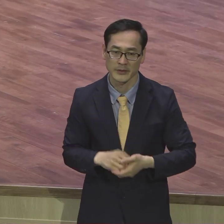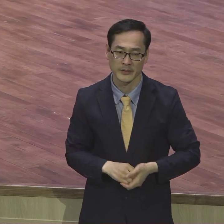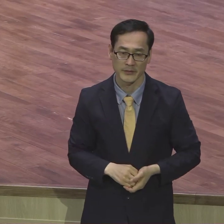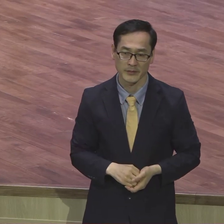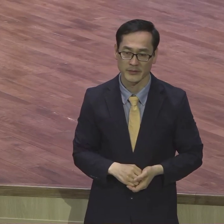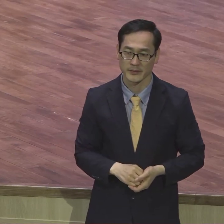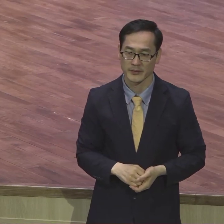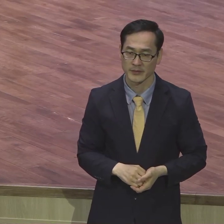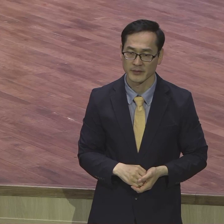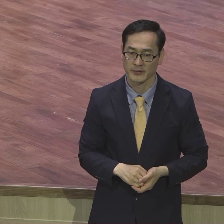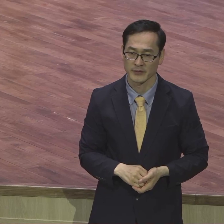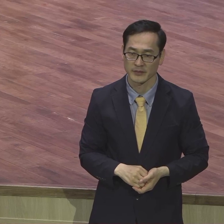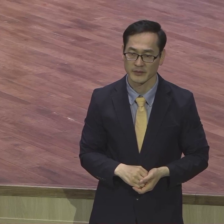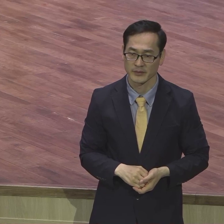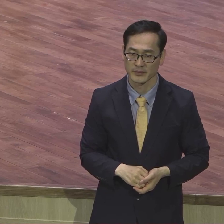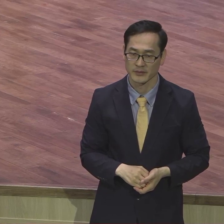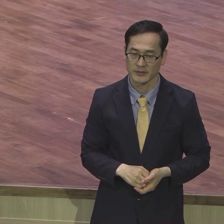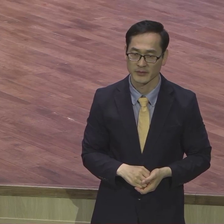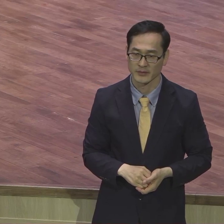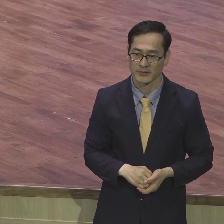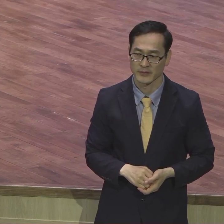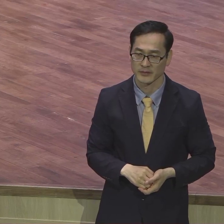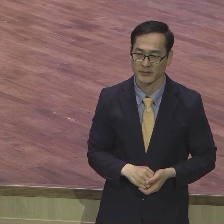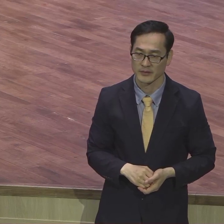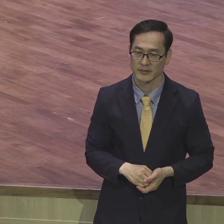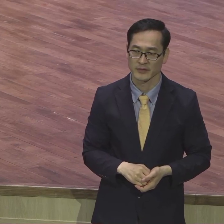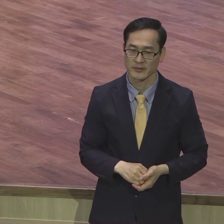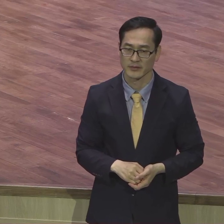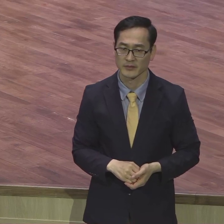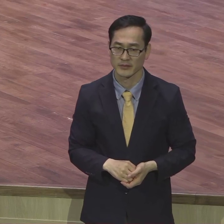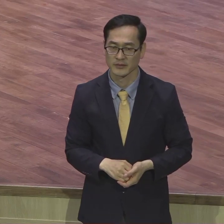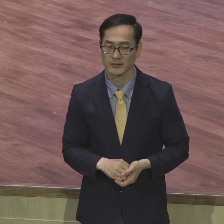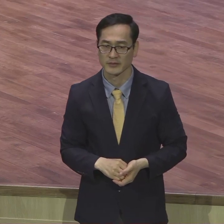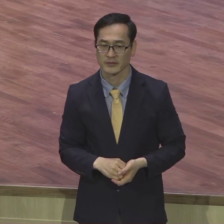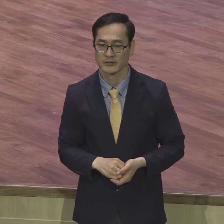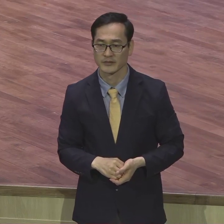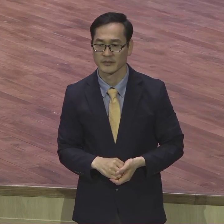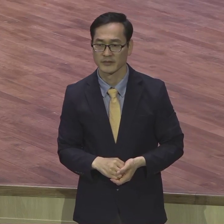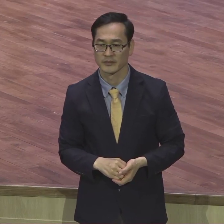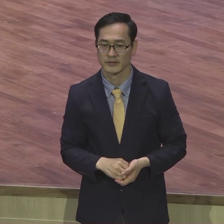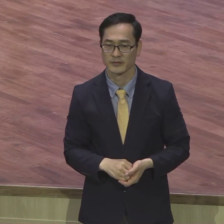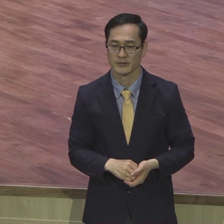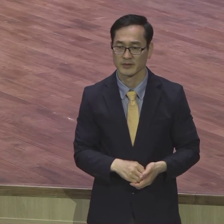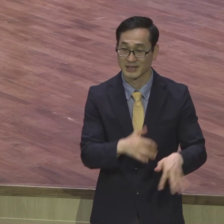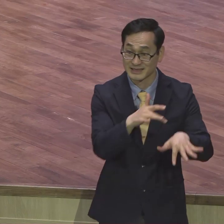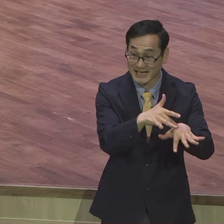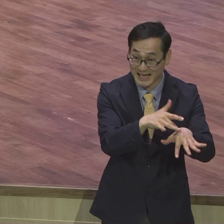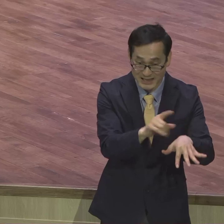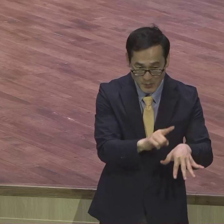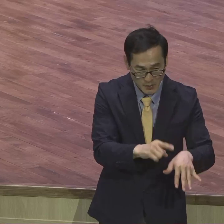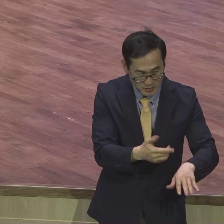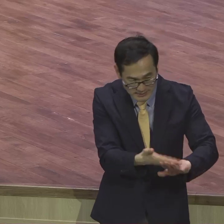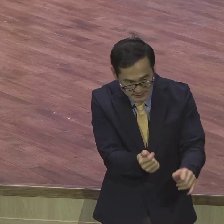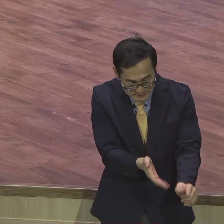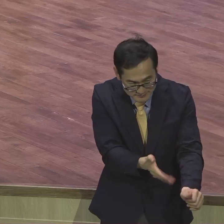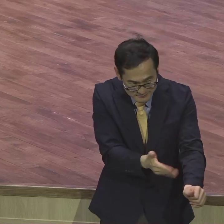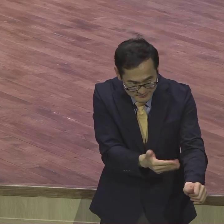이게 사단이 시라는 종교를 이용한 전교예요. 이거 할 건데 얼마나 사단이 역사하겠어요?